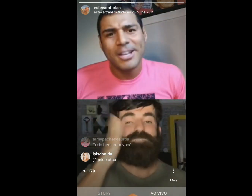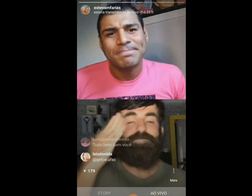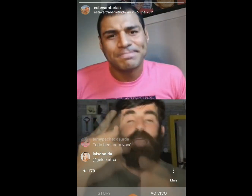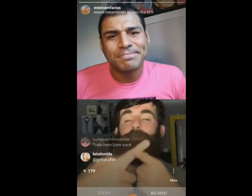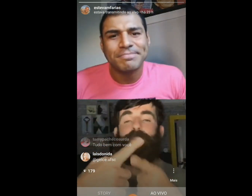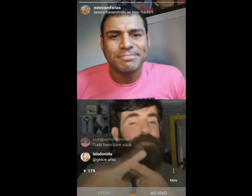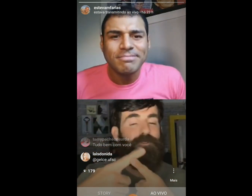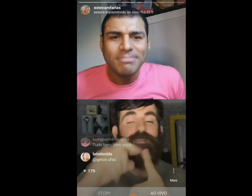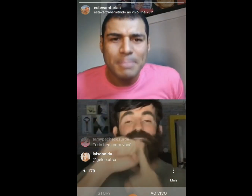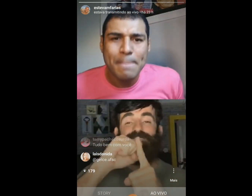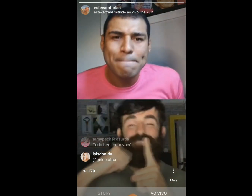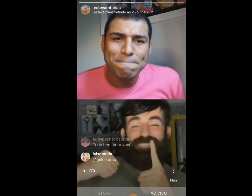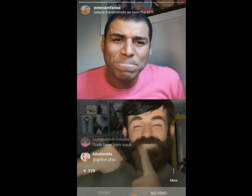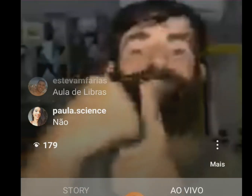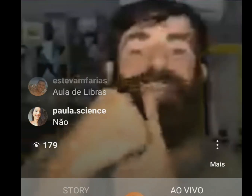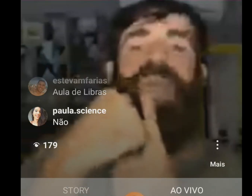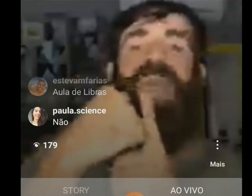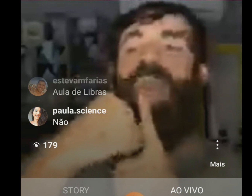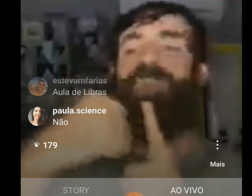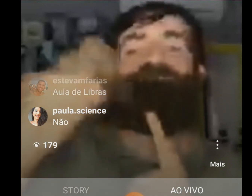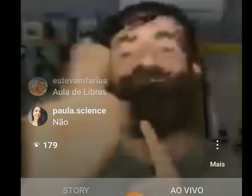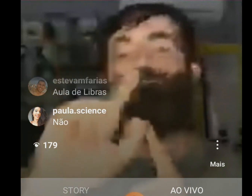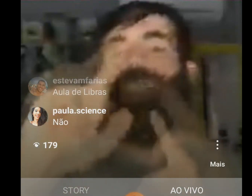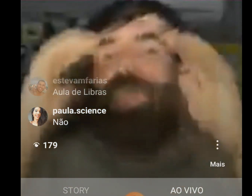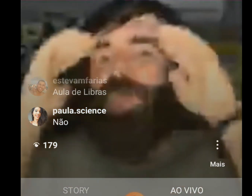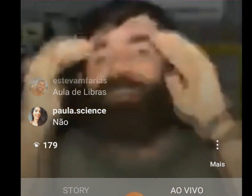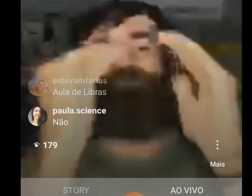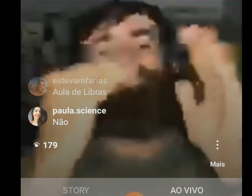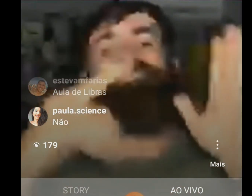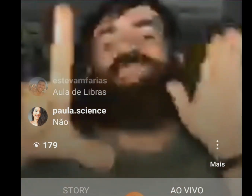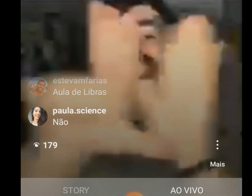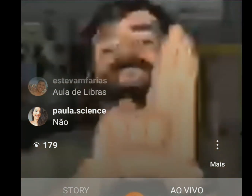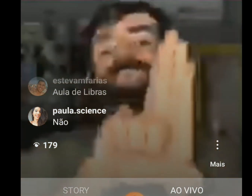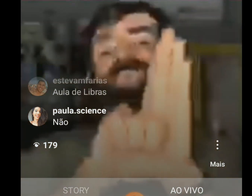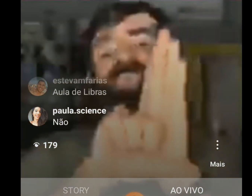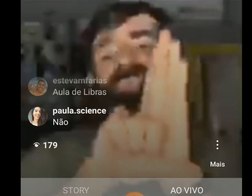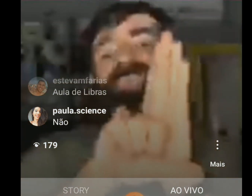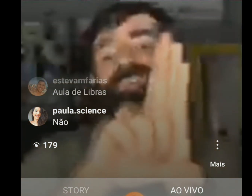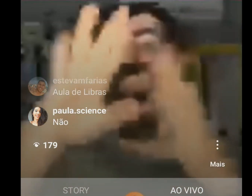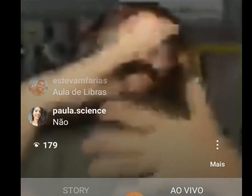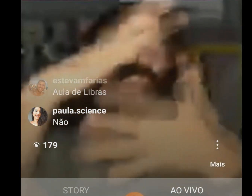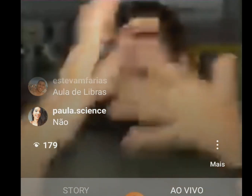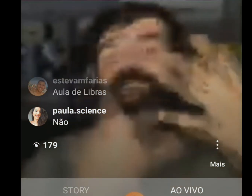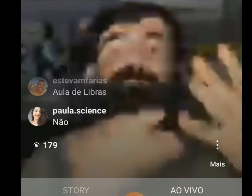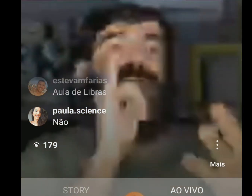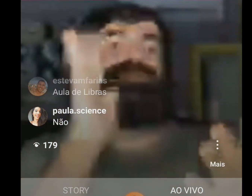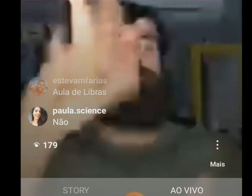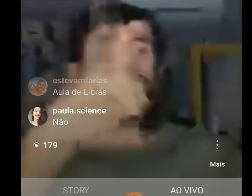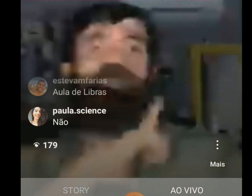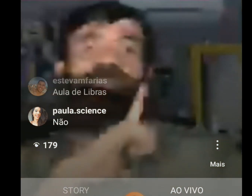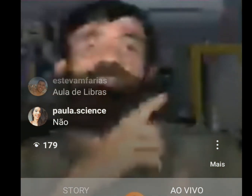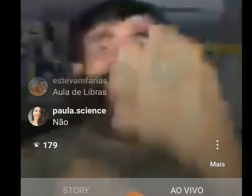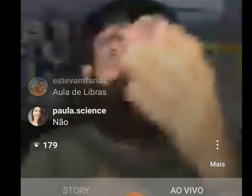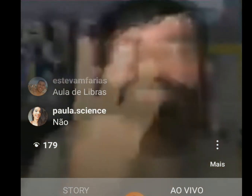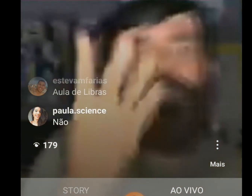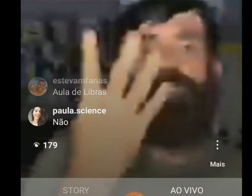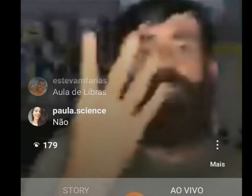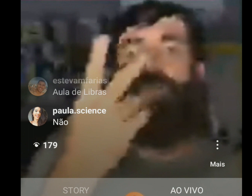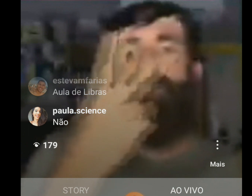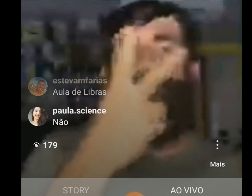Certamente. Porque a sociedade, né, do Brasil ainda não tem o respeito pela lei da língua de sinais. Essa lei que surgiu em